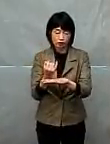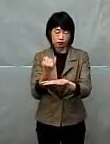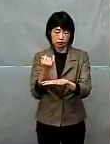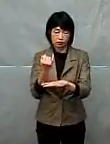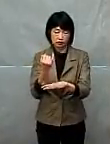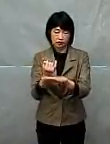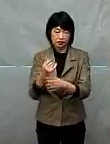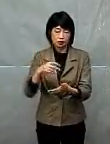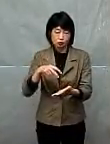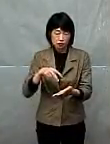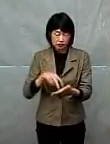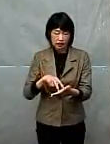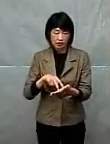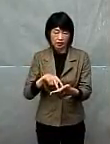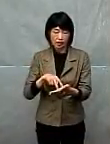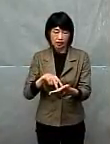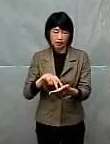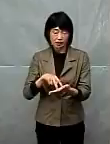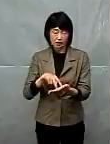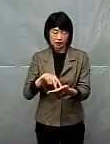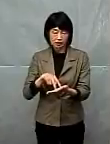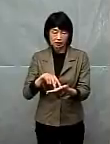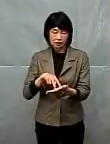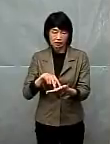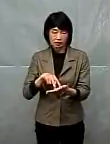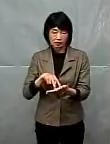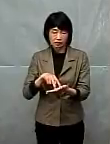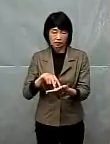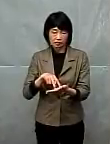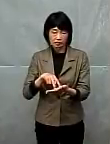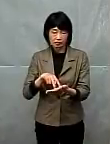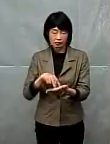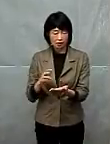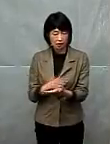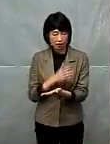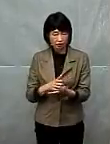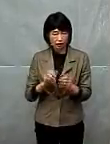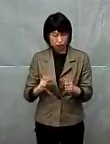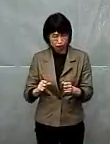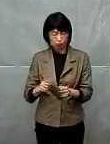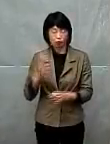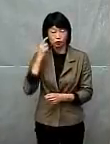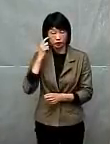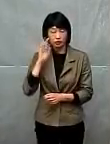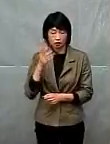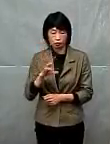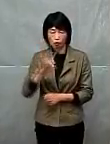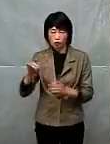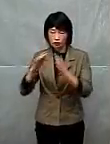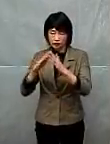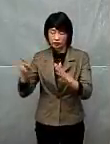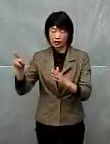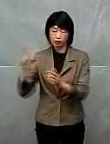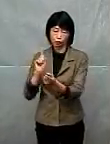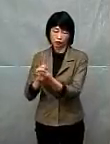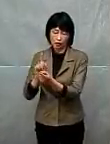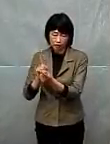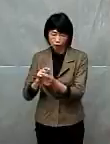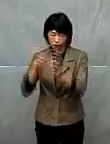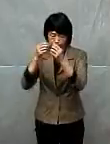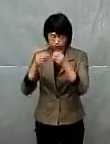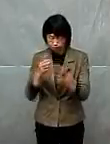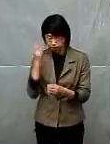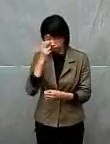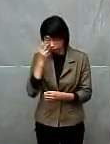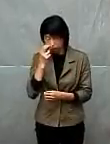を代弁しての判断になるのかなと、政治的にはと思うんですけども、 はい、 その議会 の, 活動対応精査という